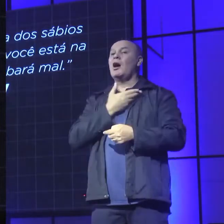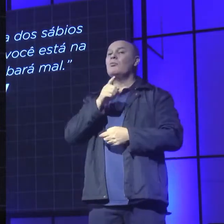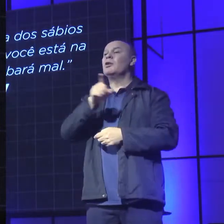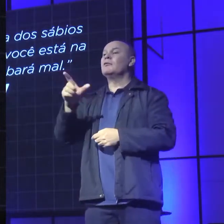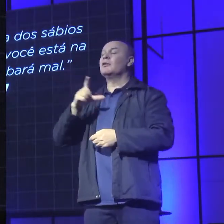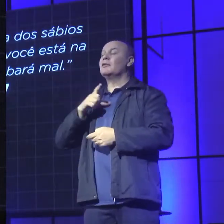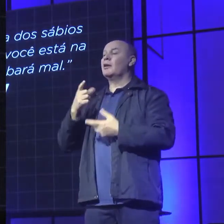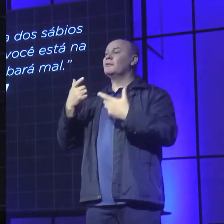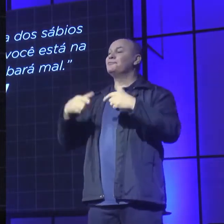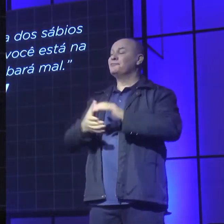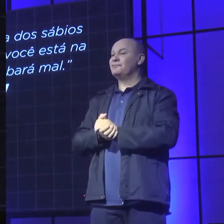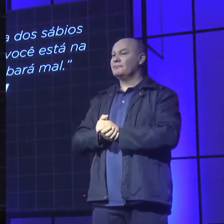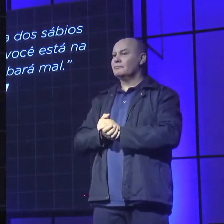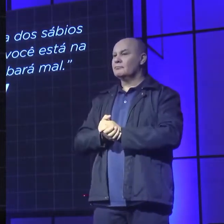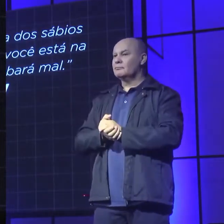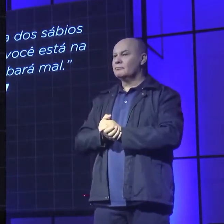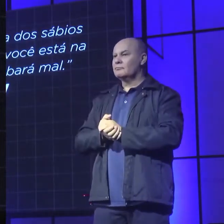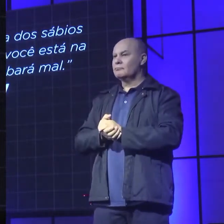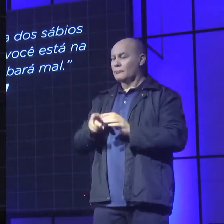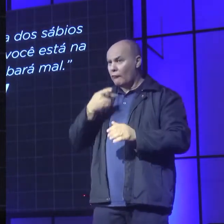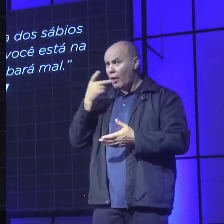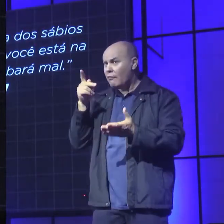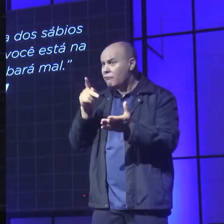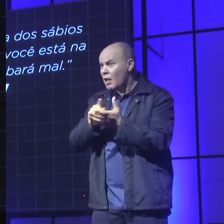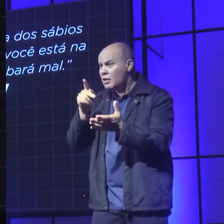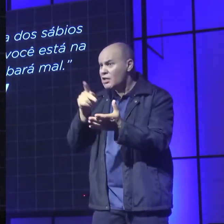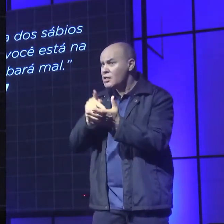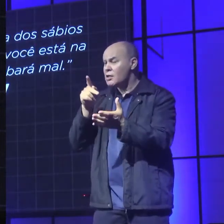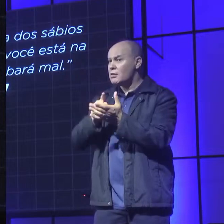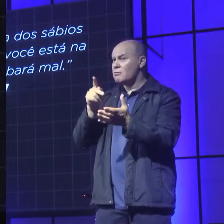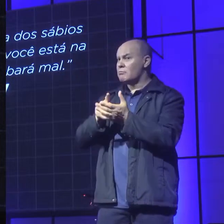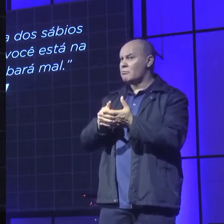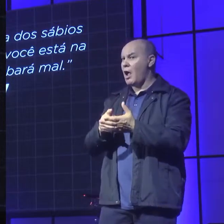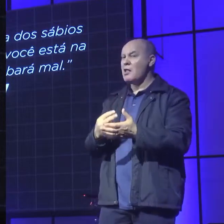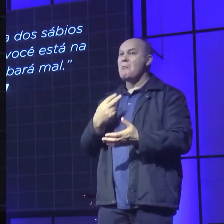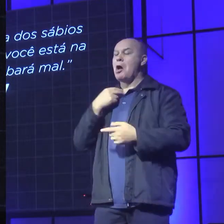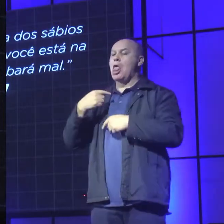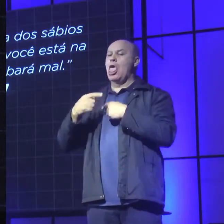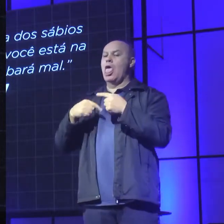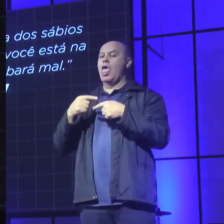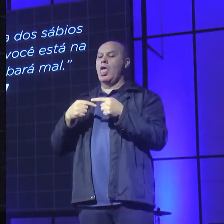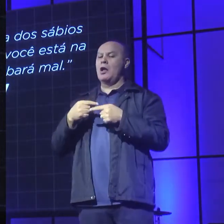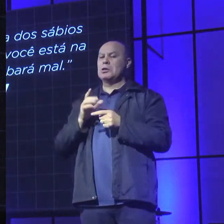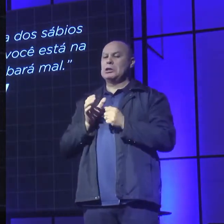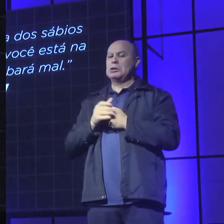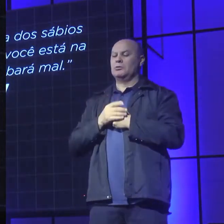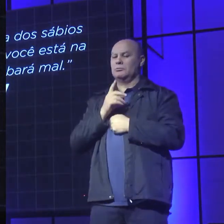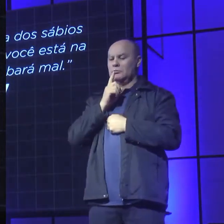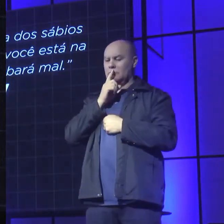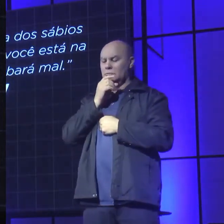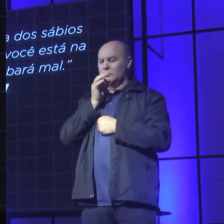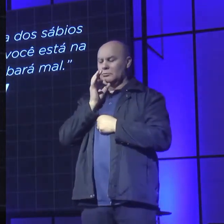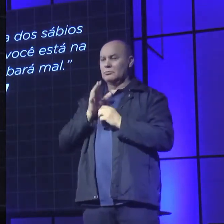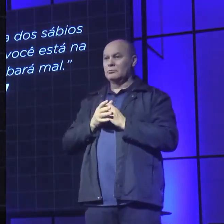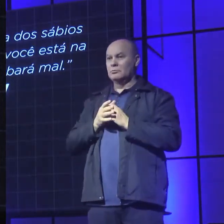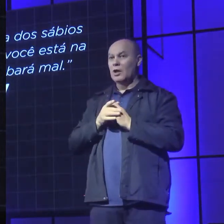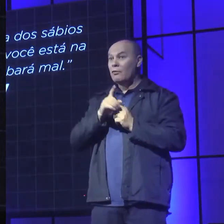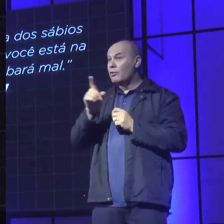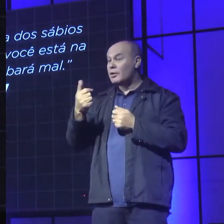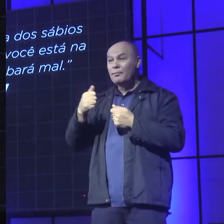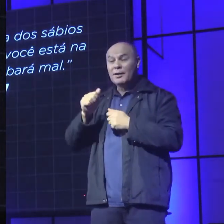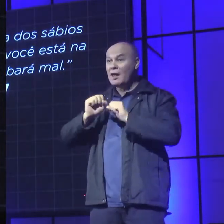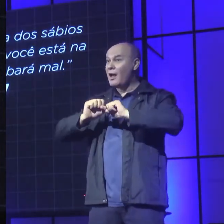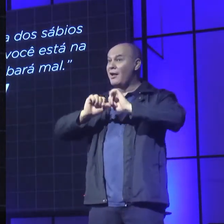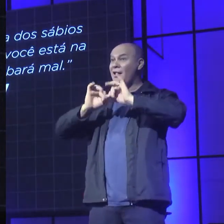Diga a verdade. Mas não apenas a sua identidade, não apenas a verdade do grupo que você